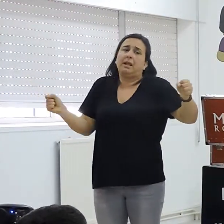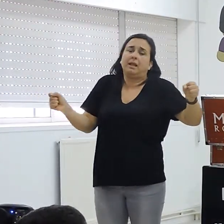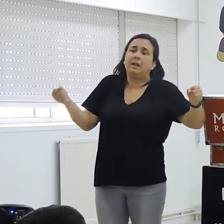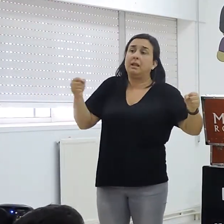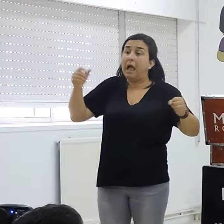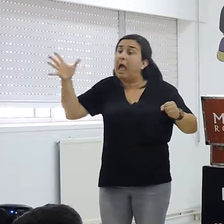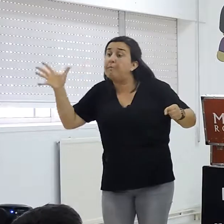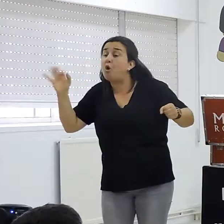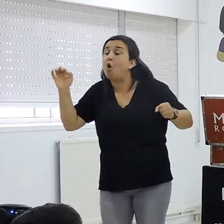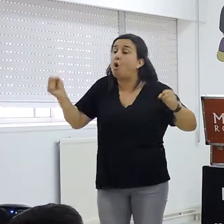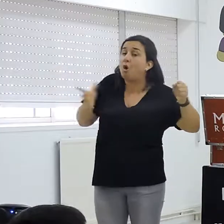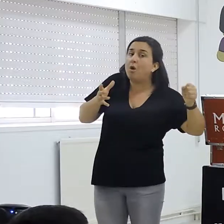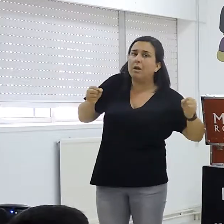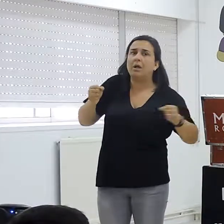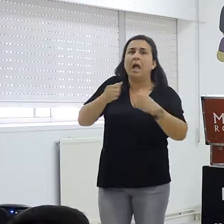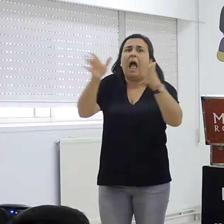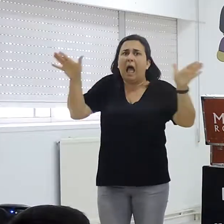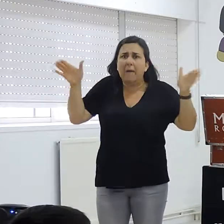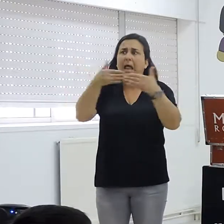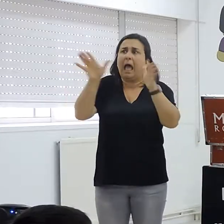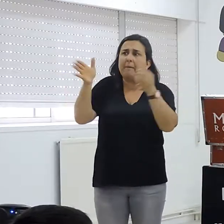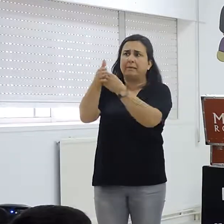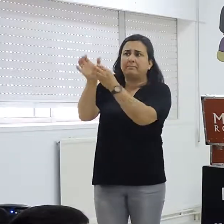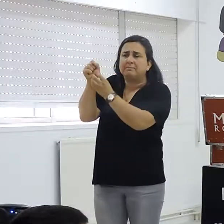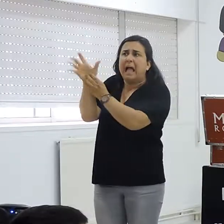mano o que vuelva a Que hacer? abra,